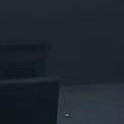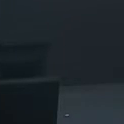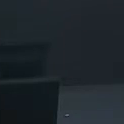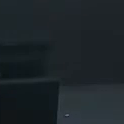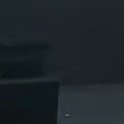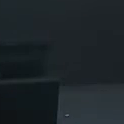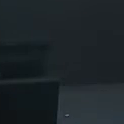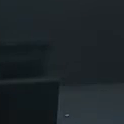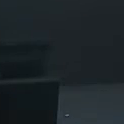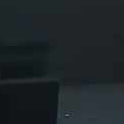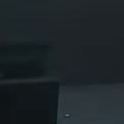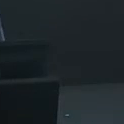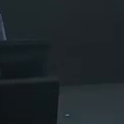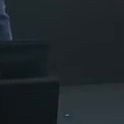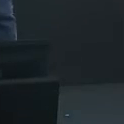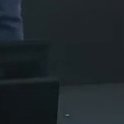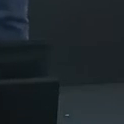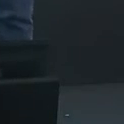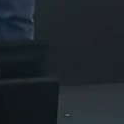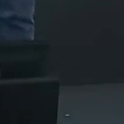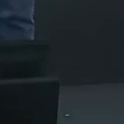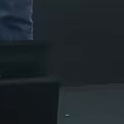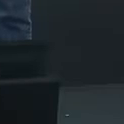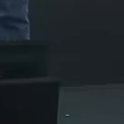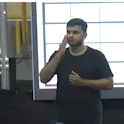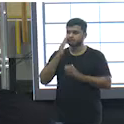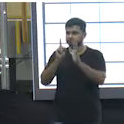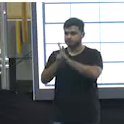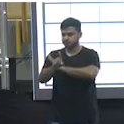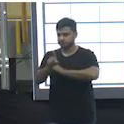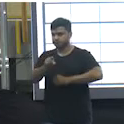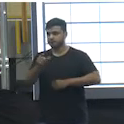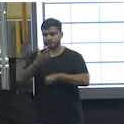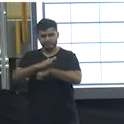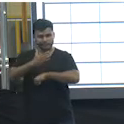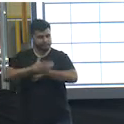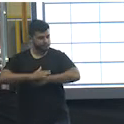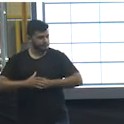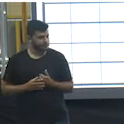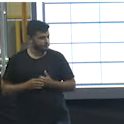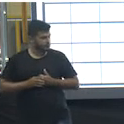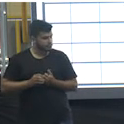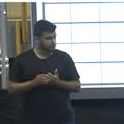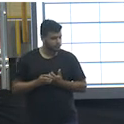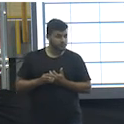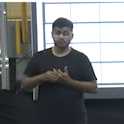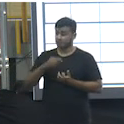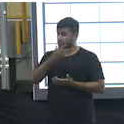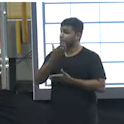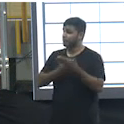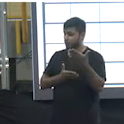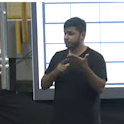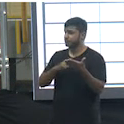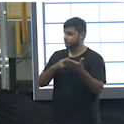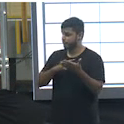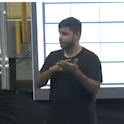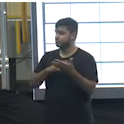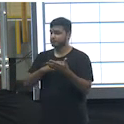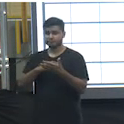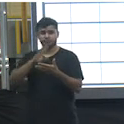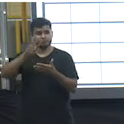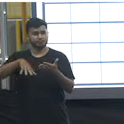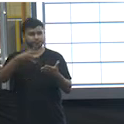Oeste, leste, fácil. Vamos lá, um exercíciozinho. Isso pode aparecer em prova. Fácil, não tem o que fazer não,